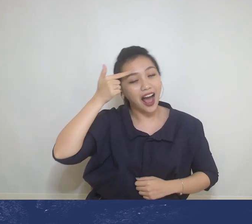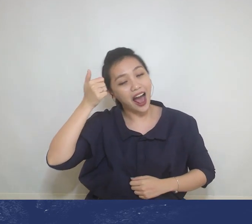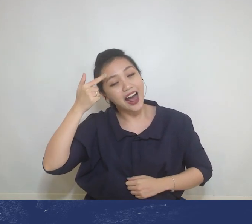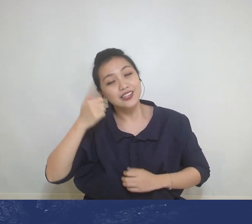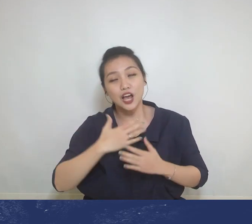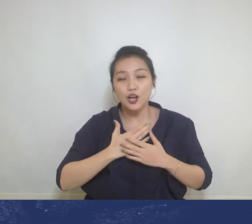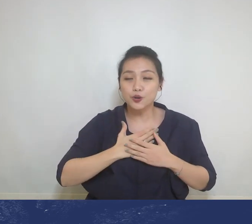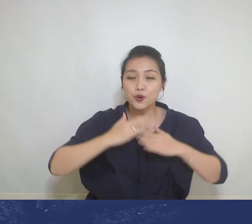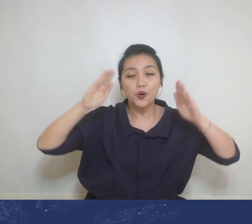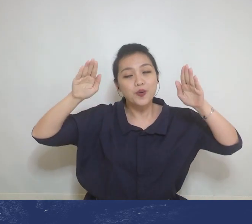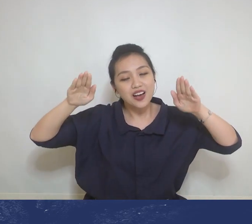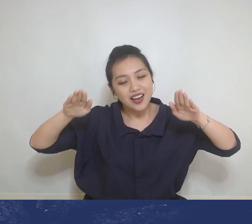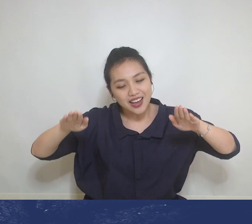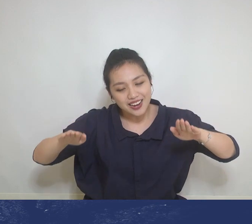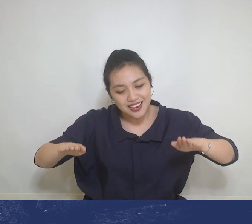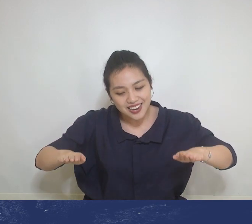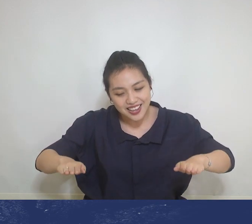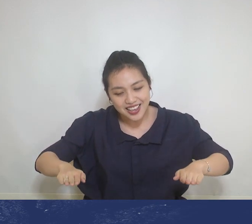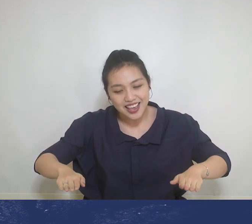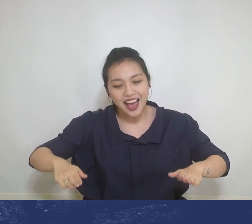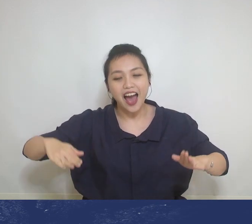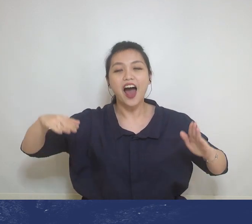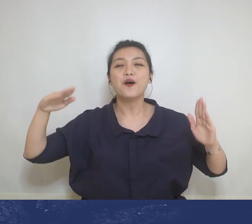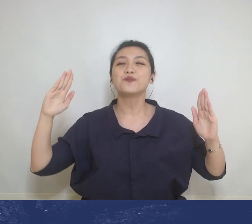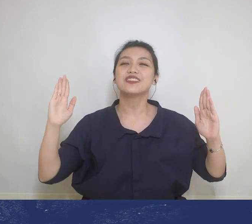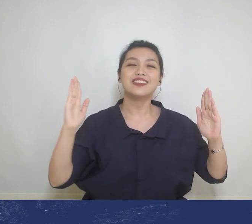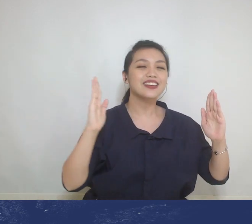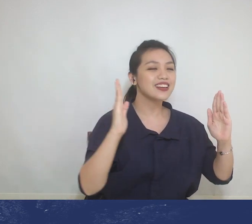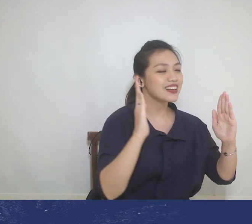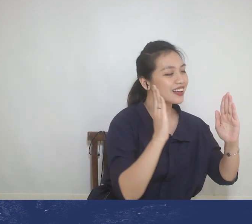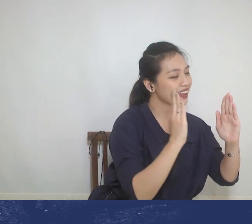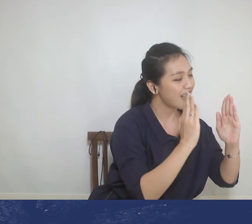berdiam. Oh, ajarku berdiam.